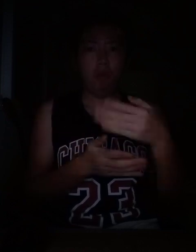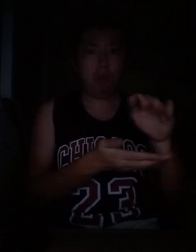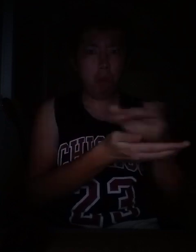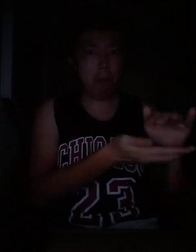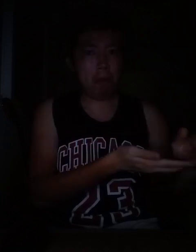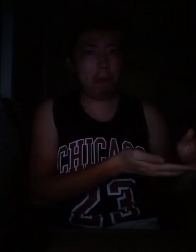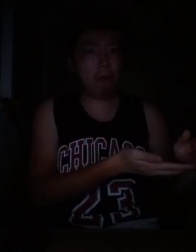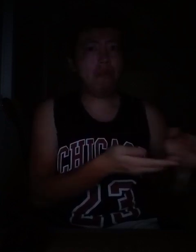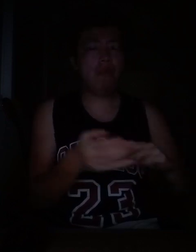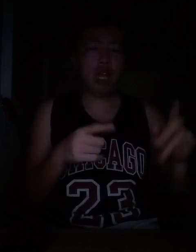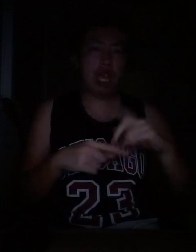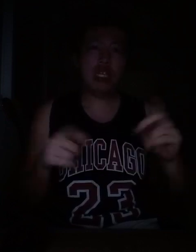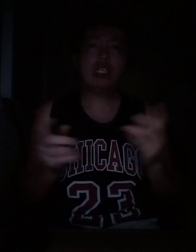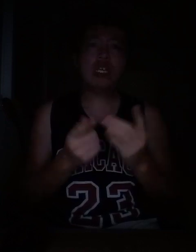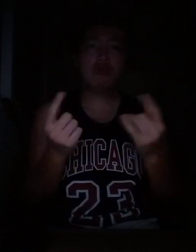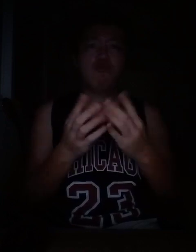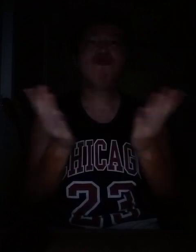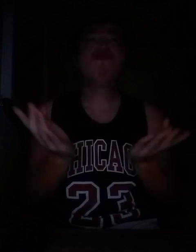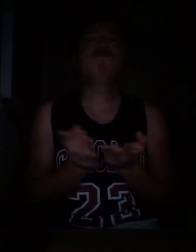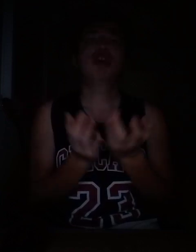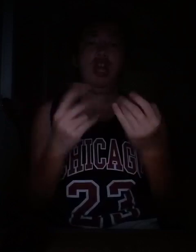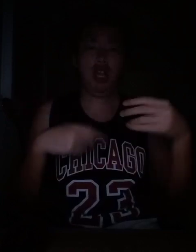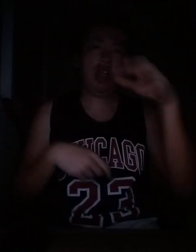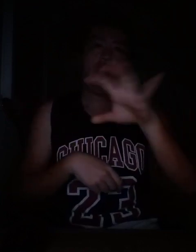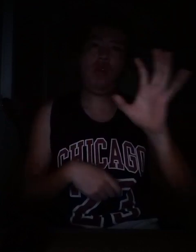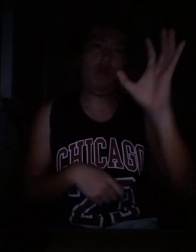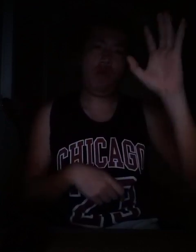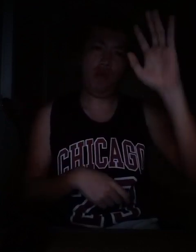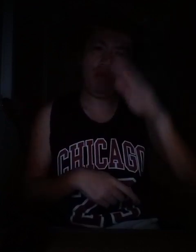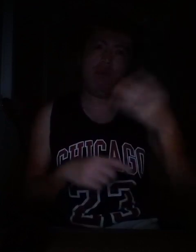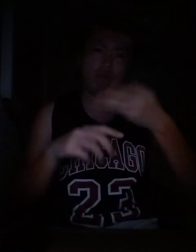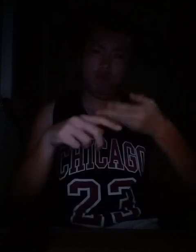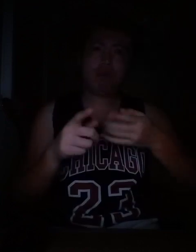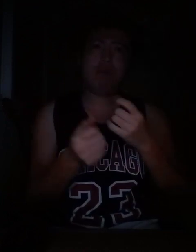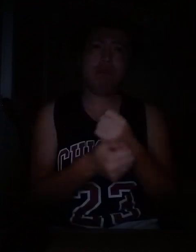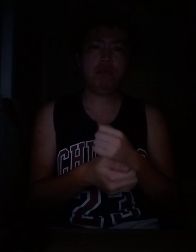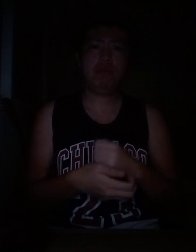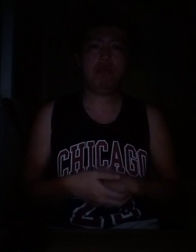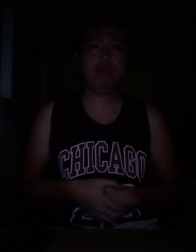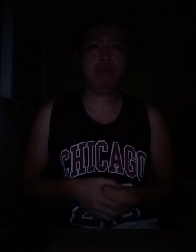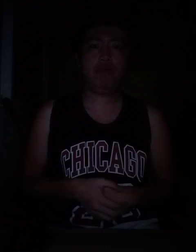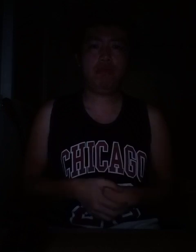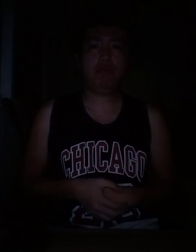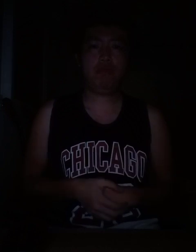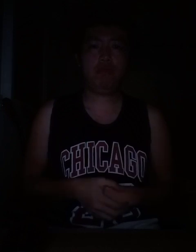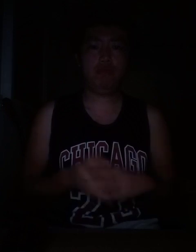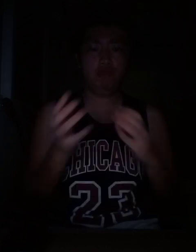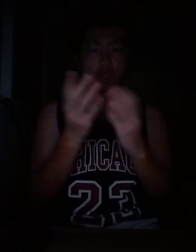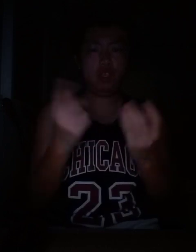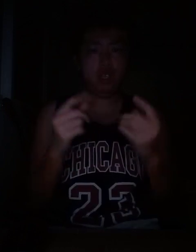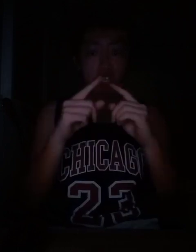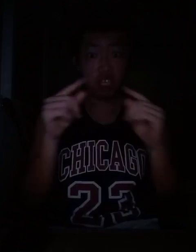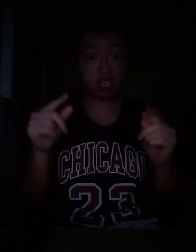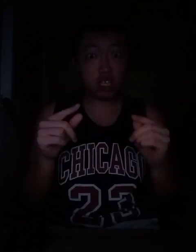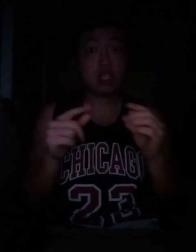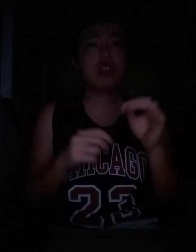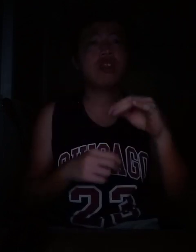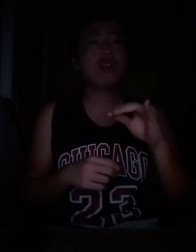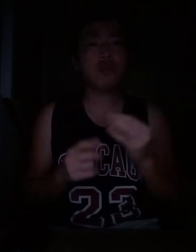먼바다에, 내일 오전에는 제주도 육상에 태풍주의보가 내려질 전망입니다. 제주에 가장 근접하는 때는 모레